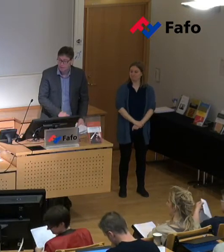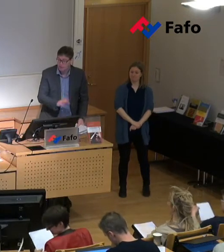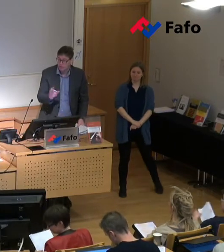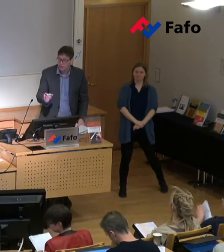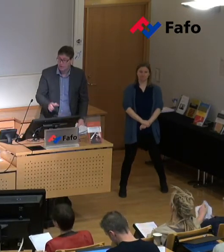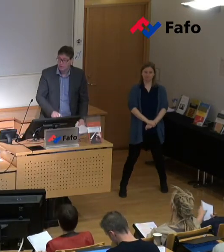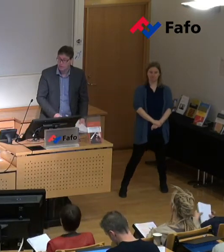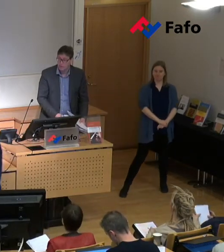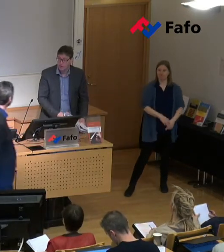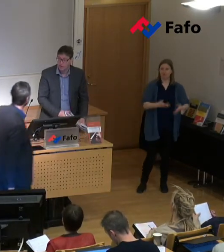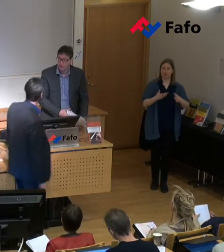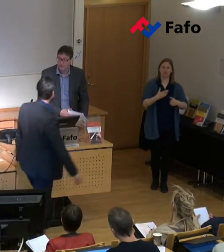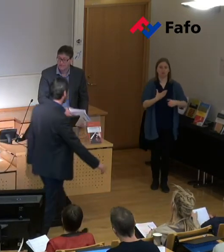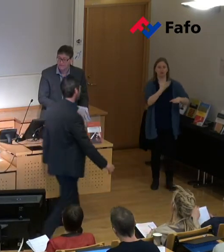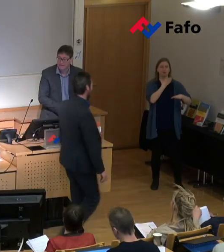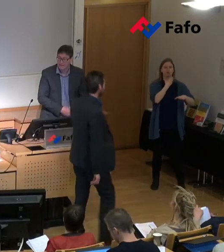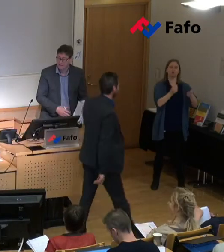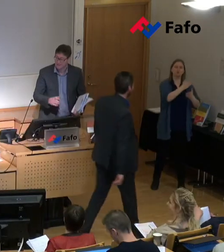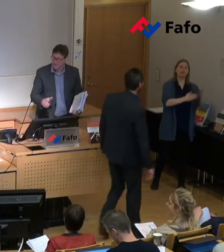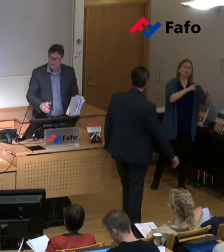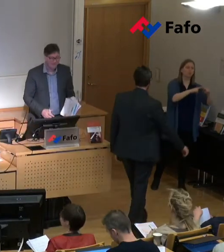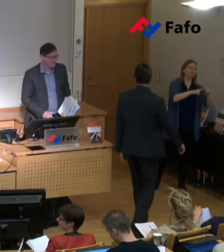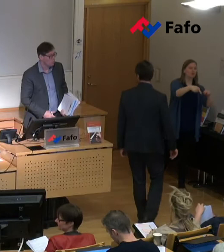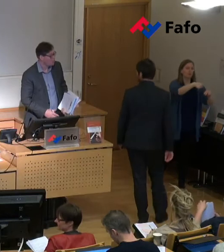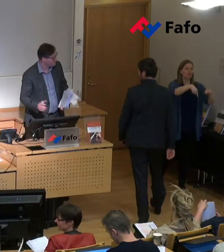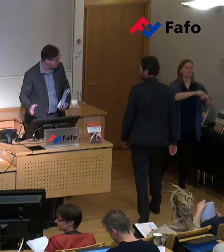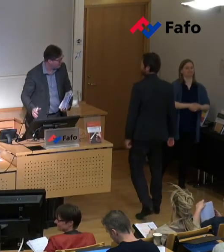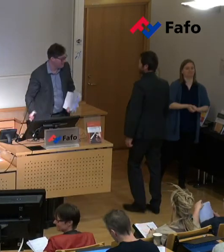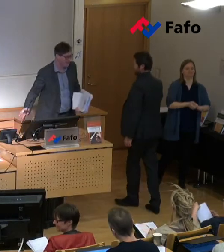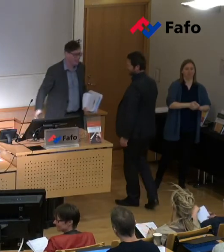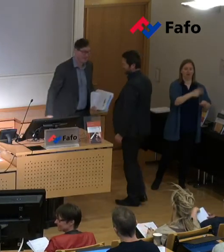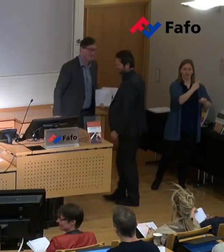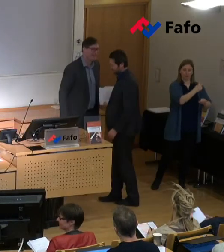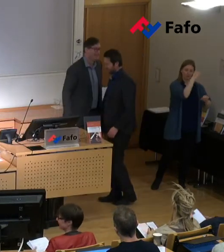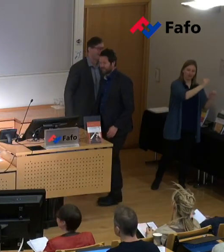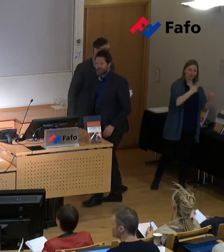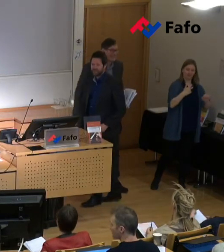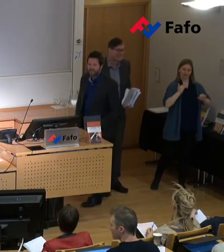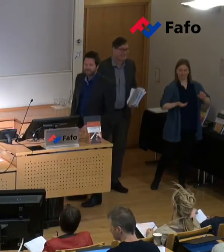Vi kjører en sånn kjønnsdelt kommentarrunde. To menn, tre kvinner, vær så god.